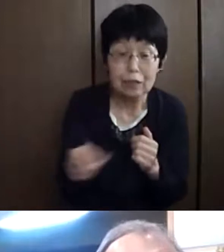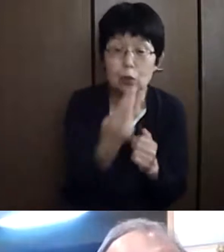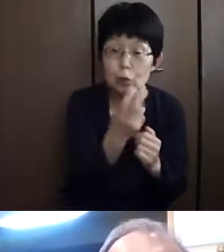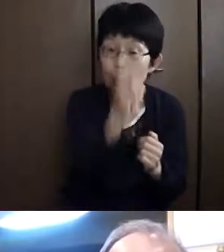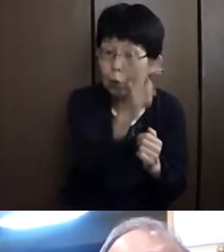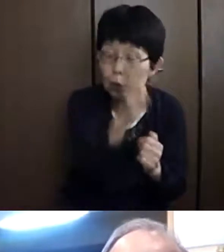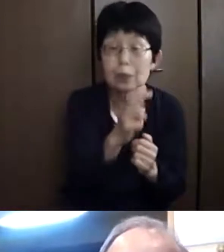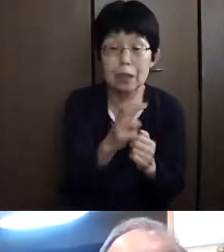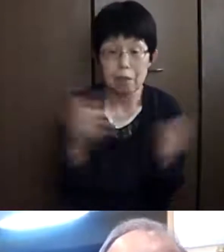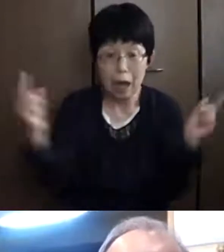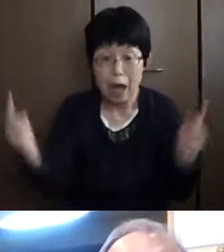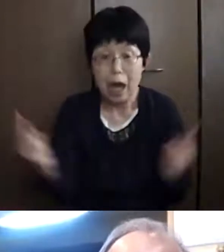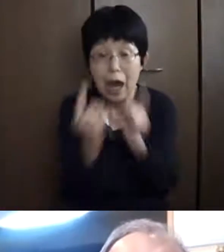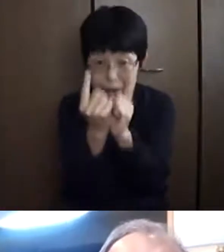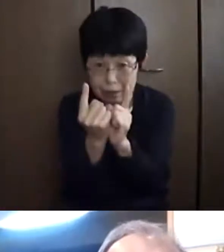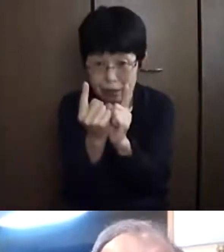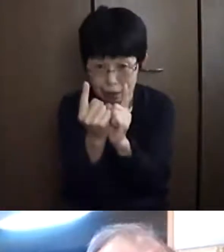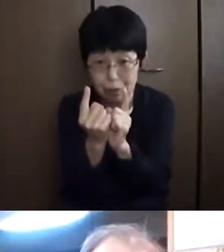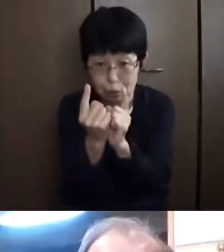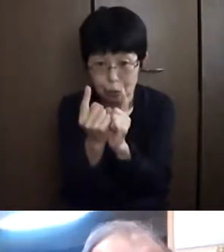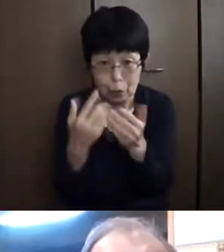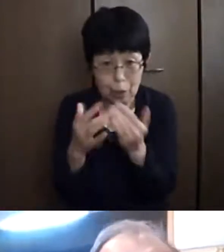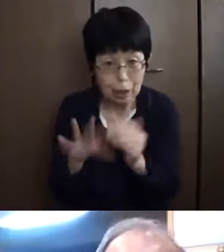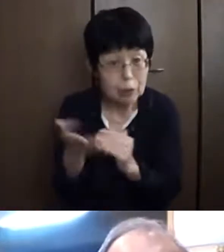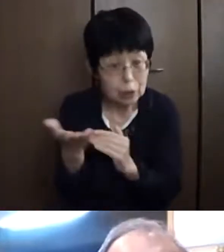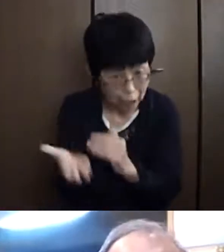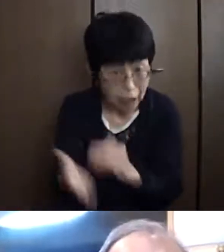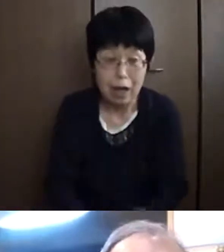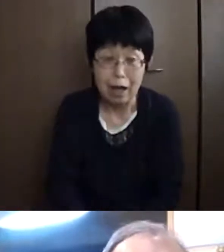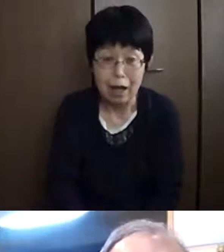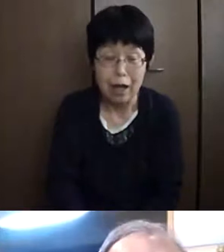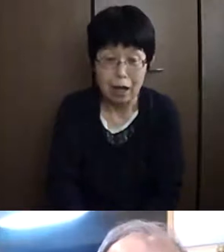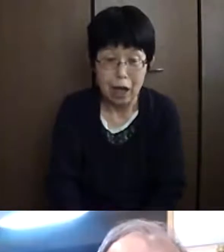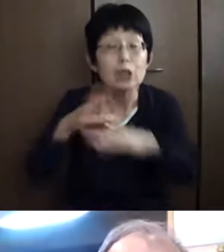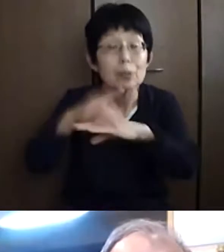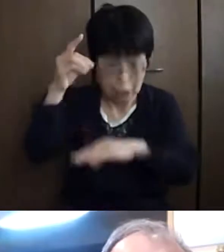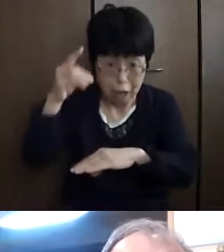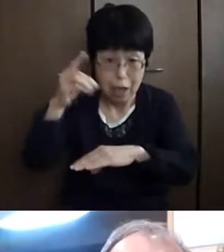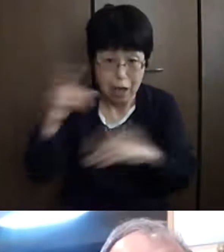をされてるんですかね。 やっぱり見れるでしょう。 あ、初めて。 うん。 そうなんですね。